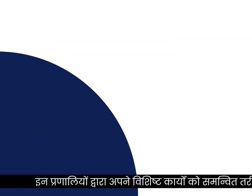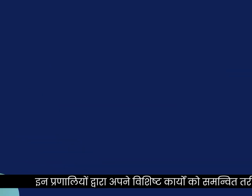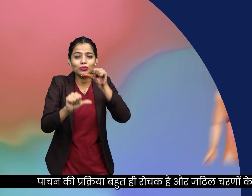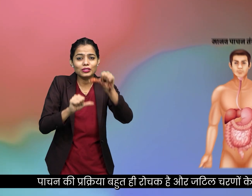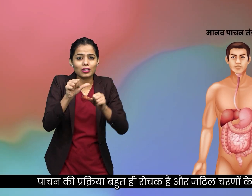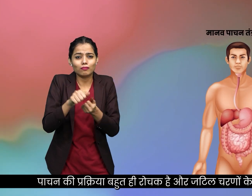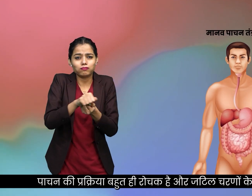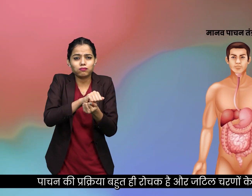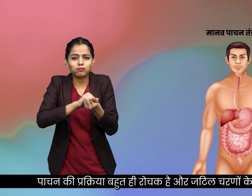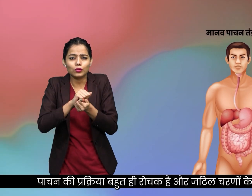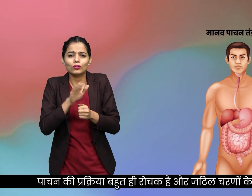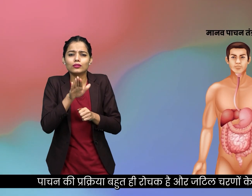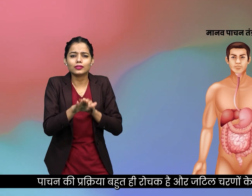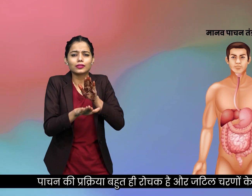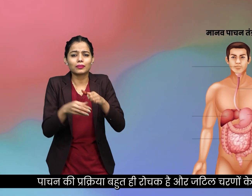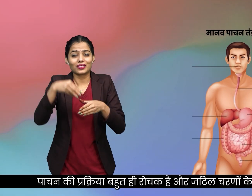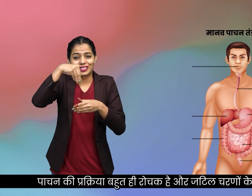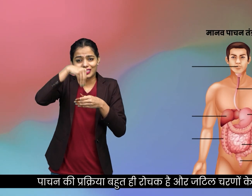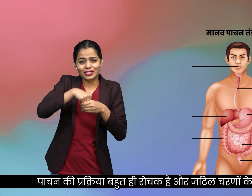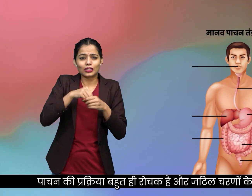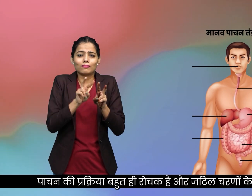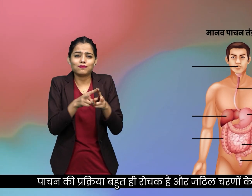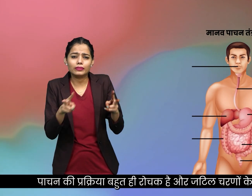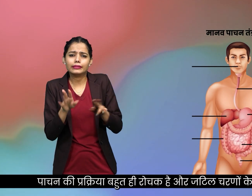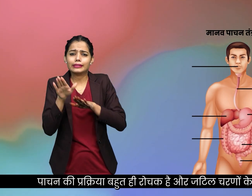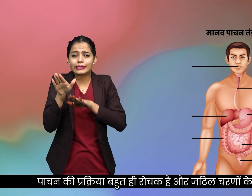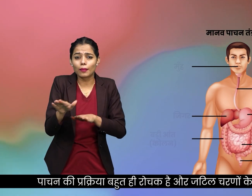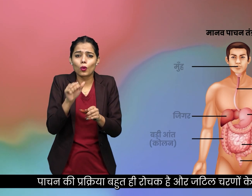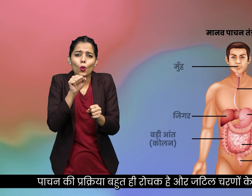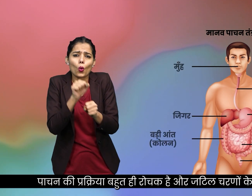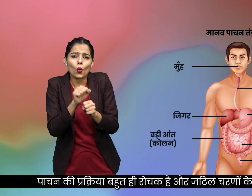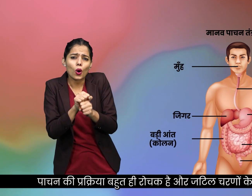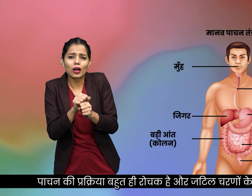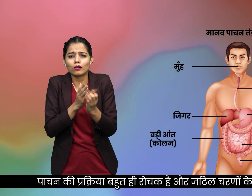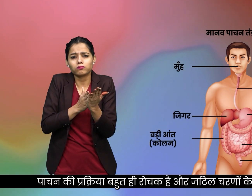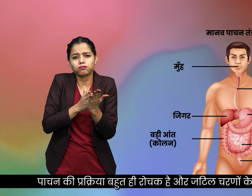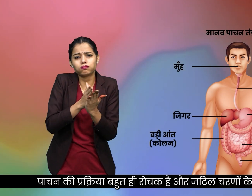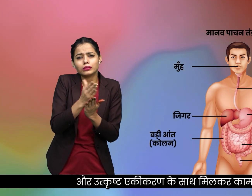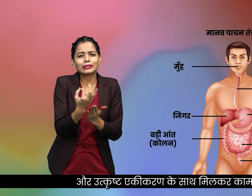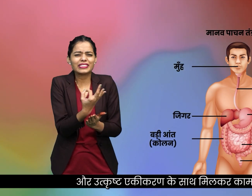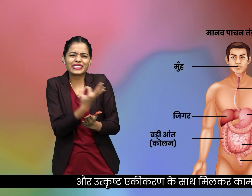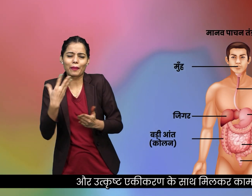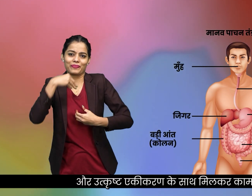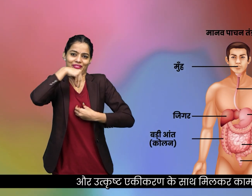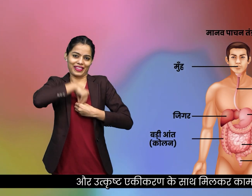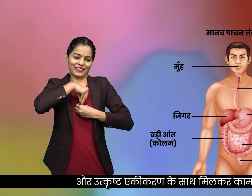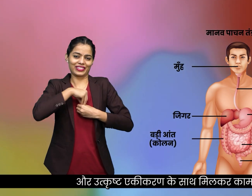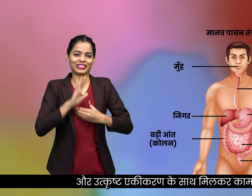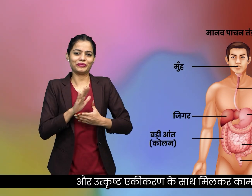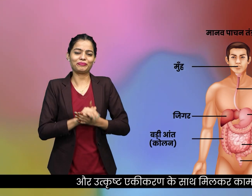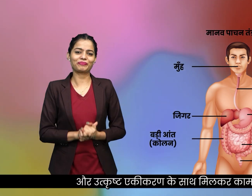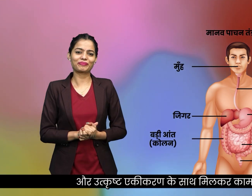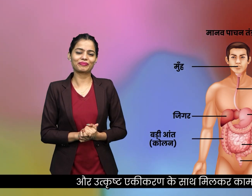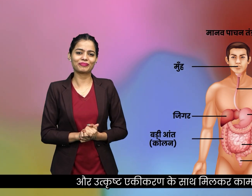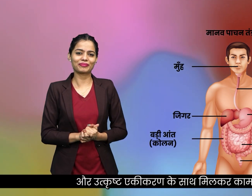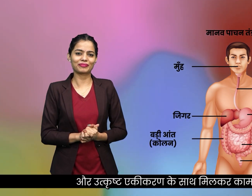है। पाचन की प्रक्रिया बहुत ही रोचक है और जटिल चरणों के साथ काम करती है और उत्कृष्ट एकीकरण